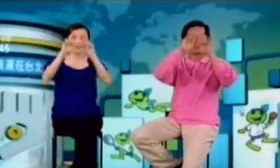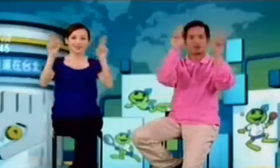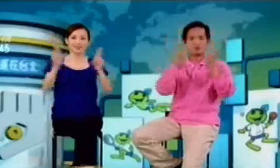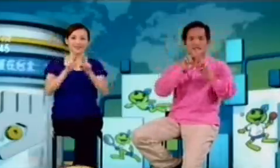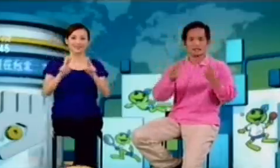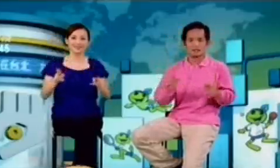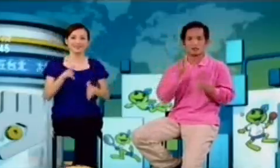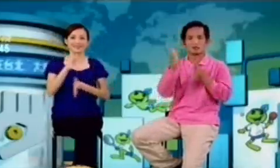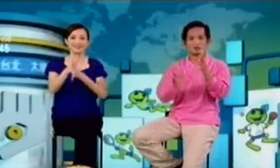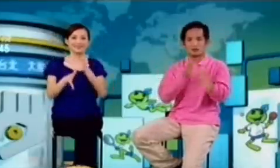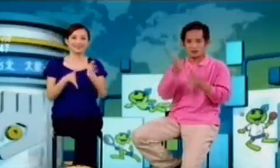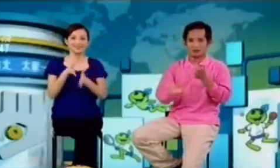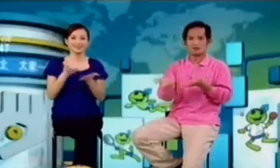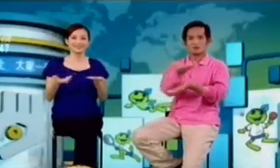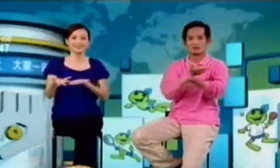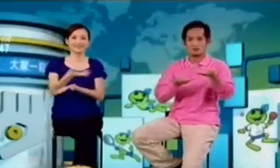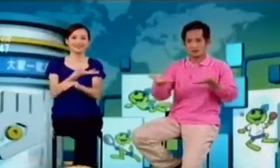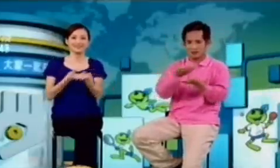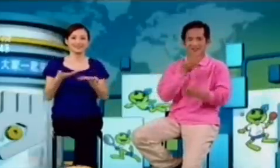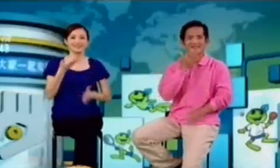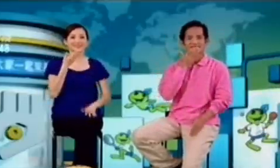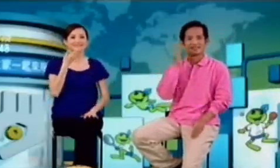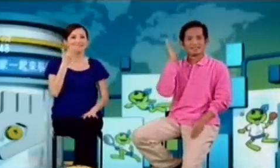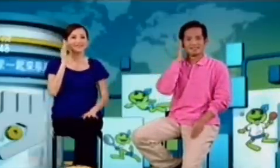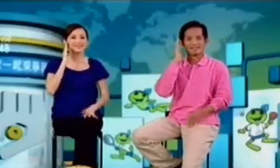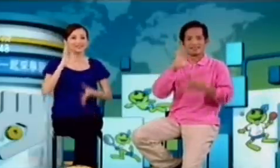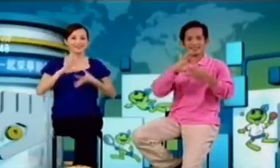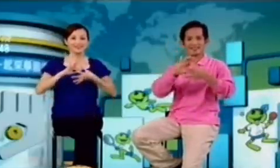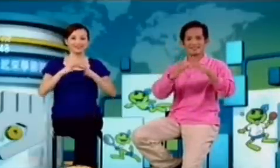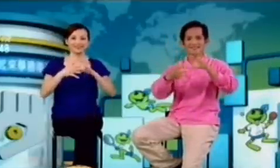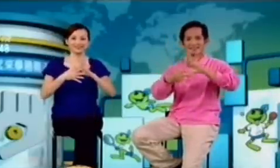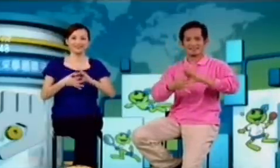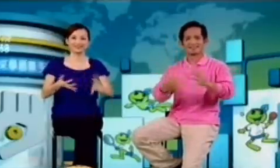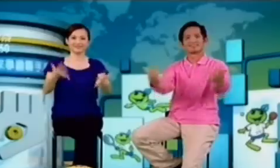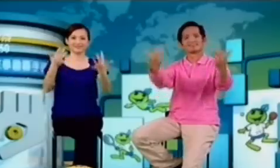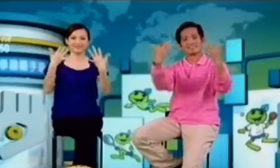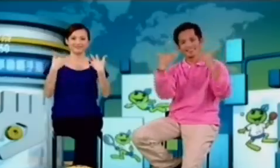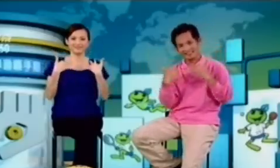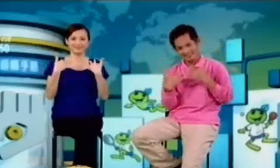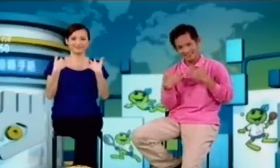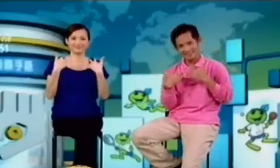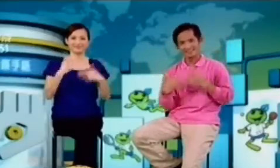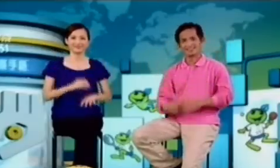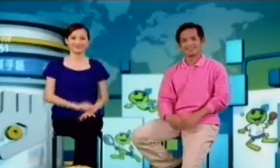国际手语轻松笔，听障奥运就看你。